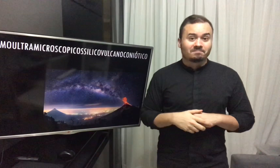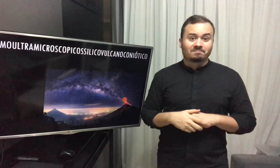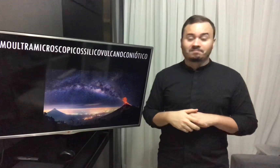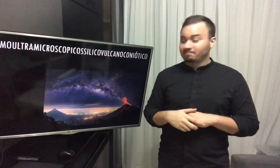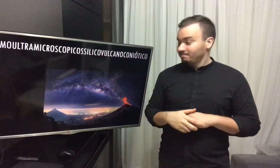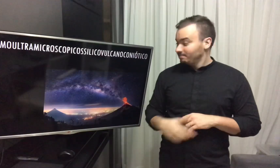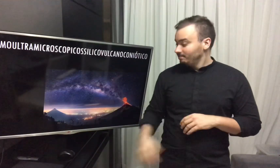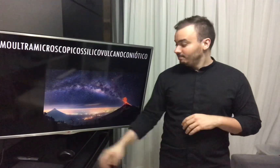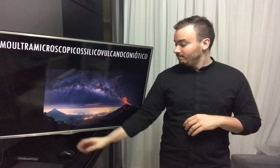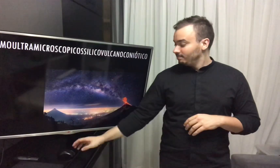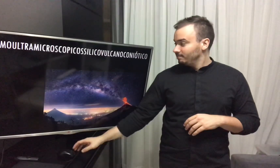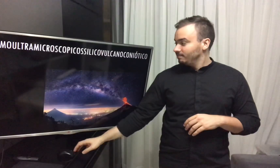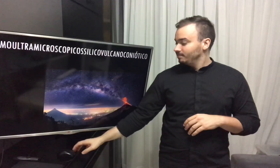Vejam só a palavra